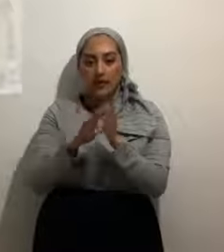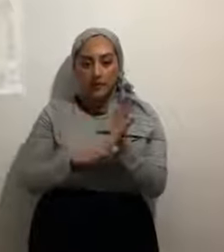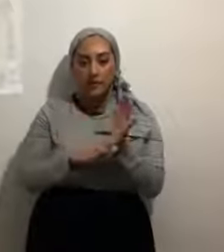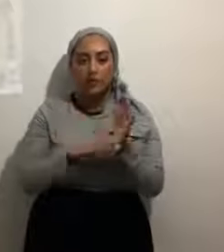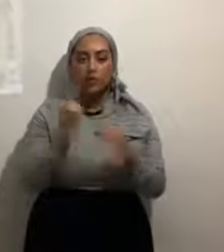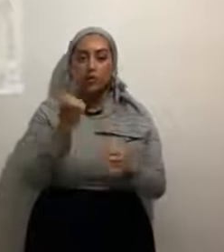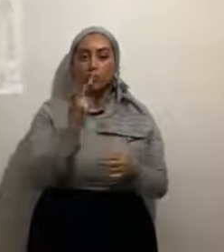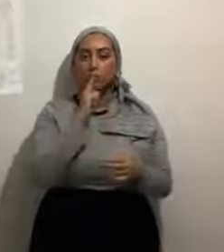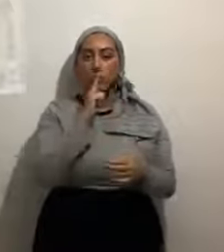verdad?